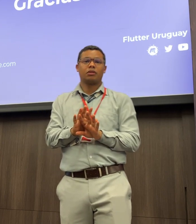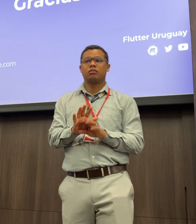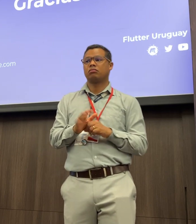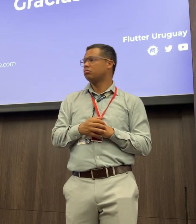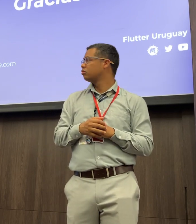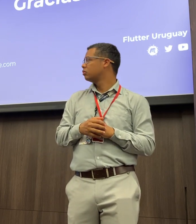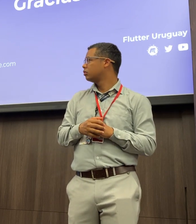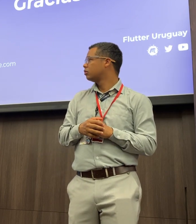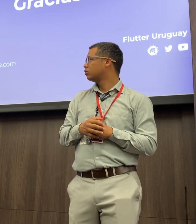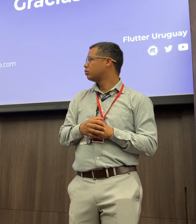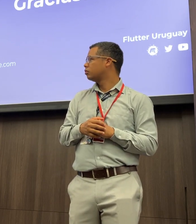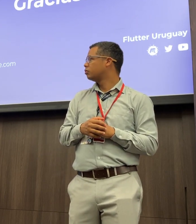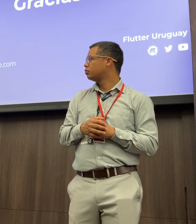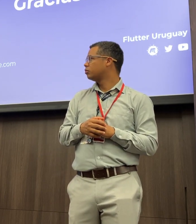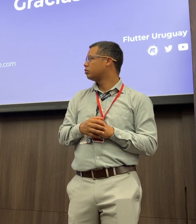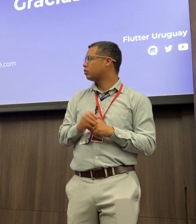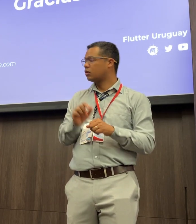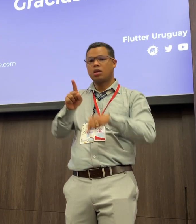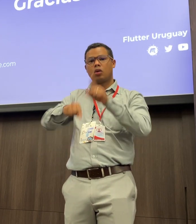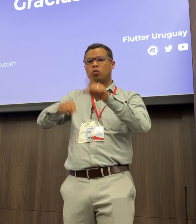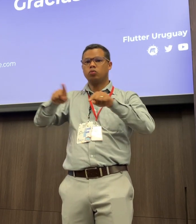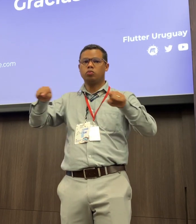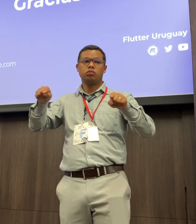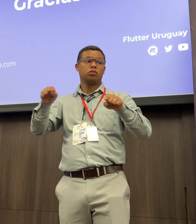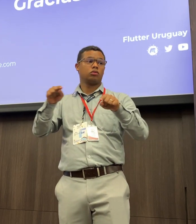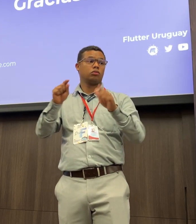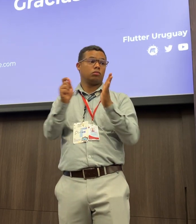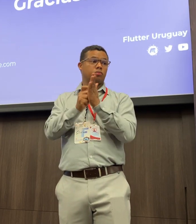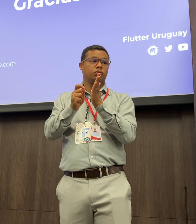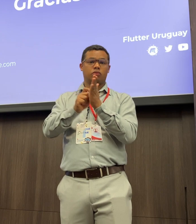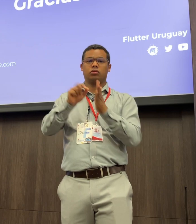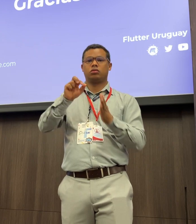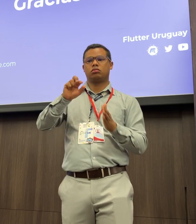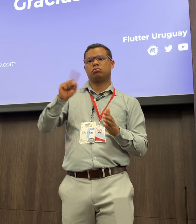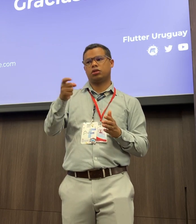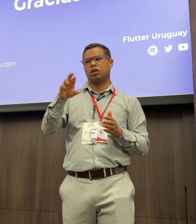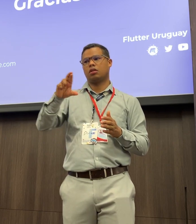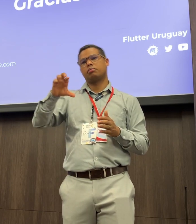utilizando en algún punto gRPC o protobuf. Gracias.